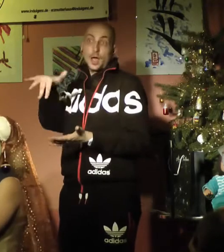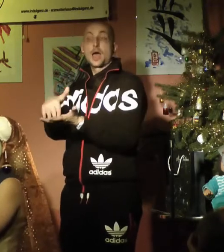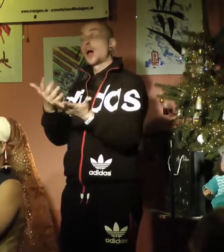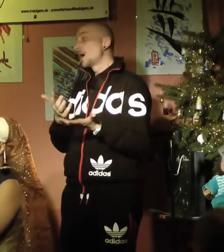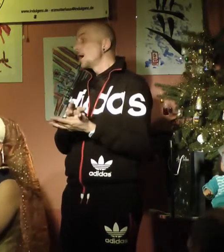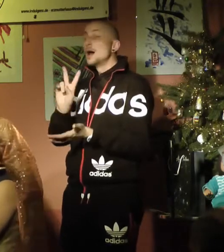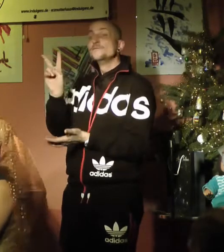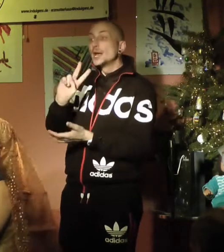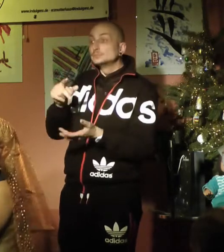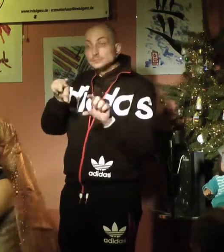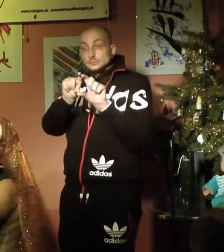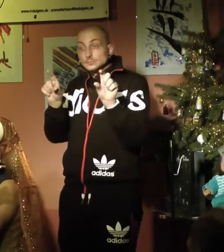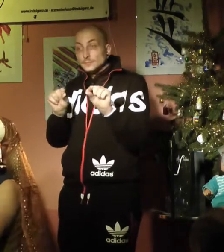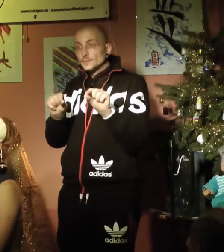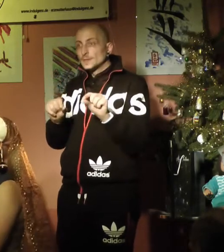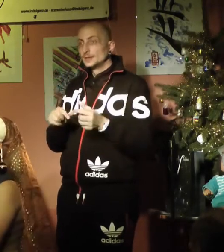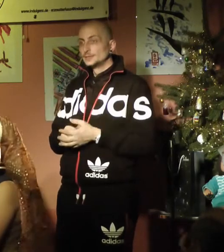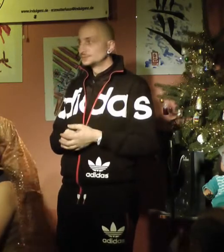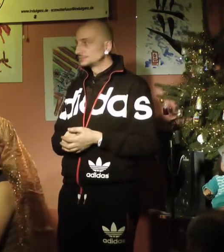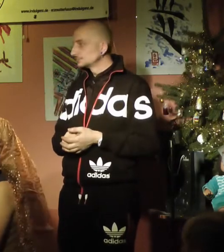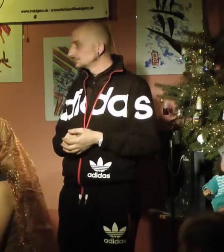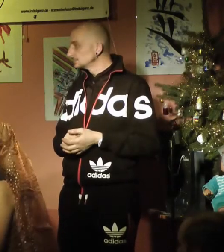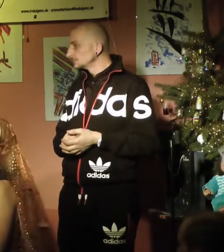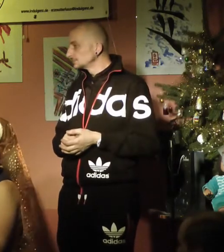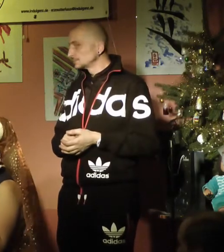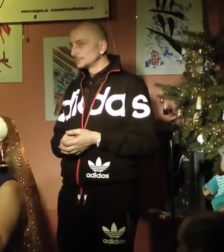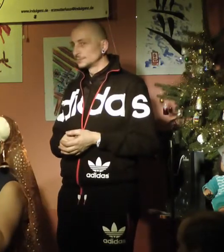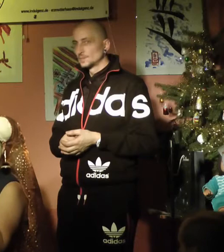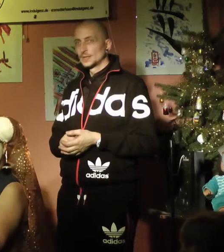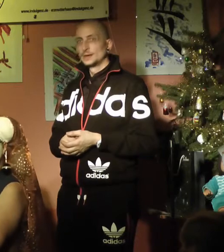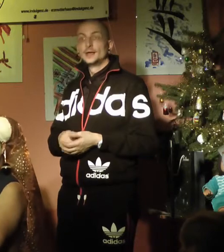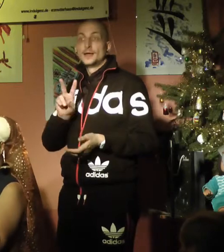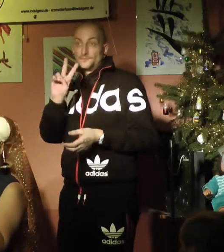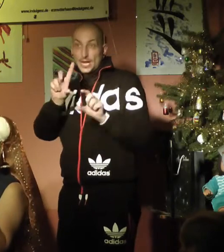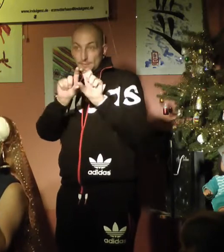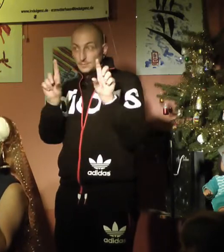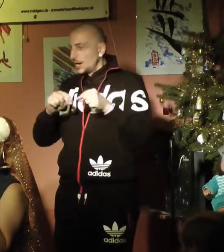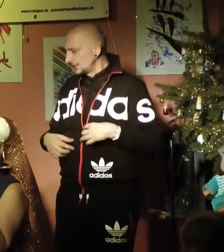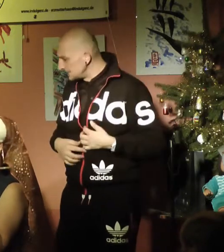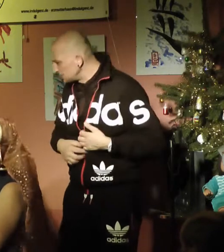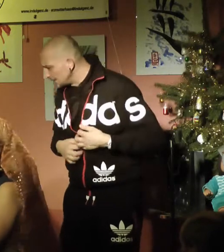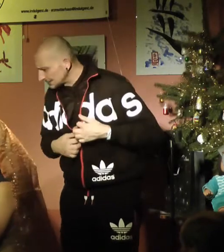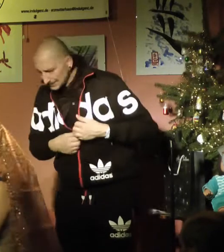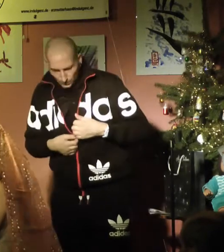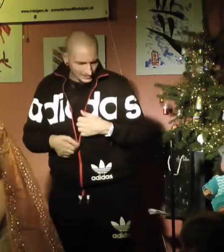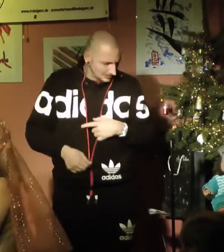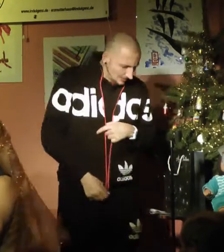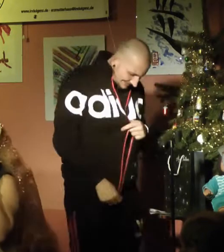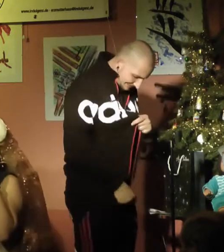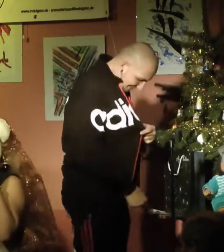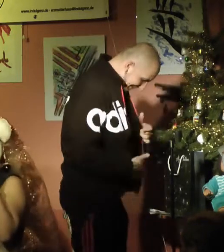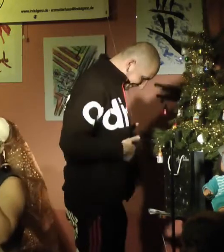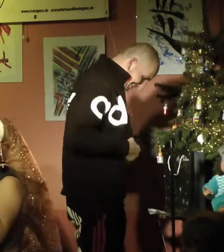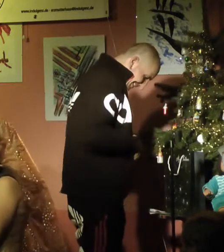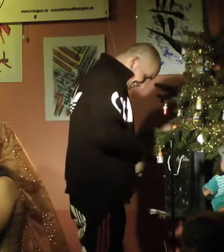noch einen Schnitzel? Wer hat noch eine kleine Marke? Hat noch jemand eine Marke? Du ziehst